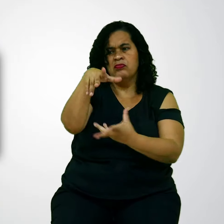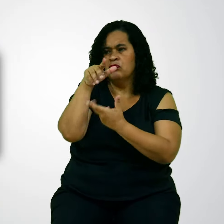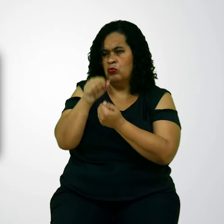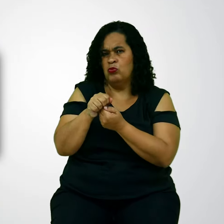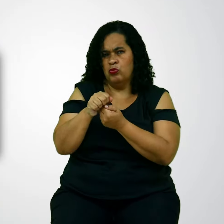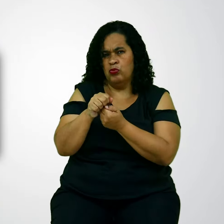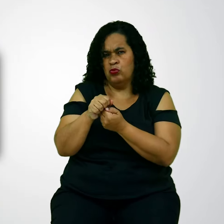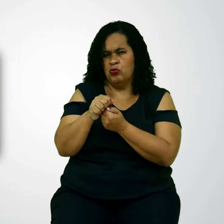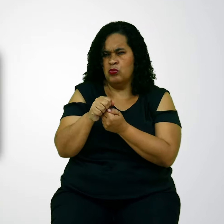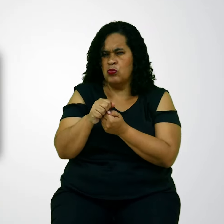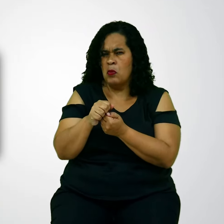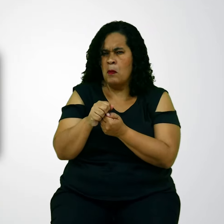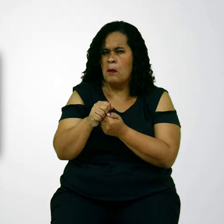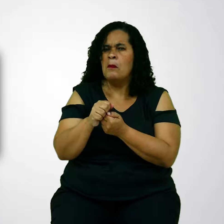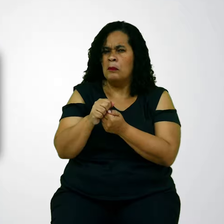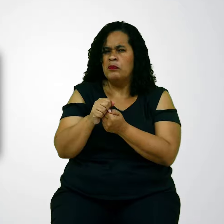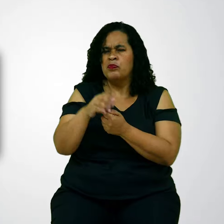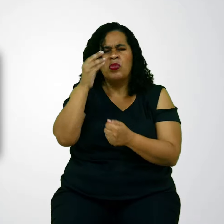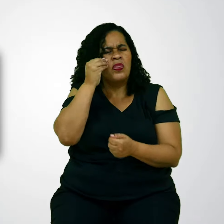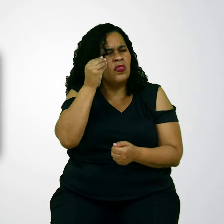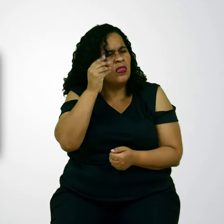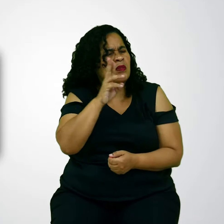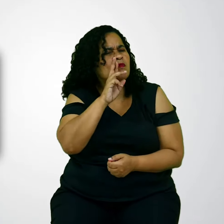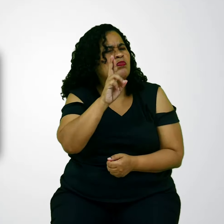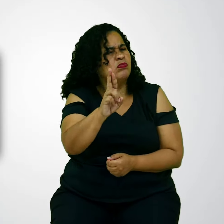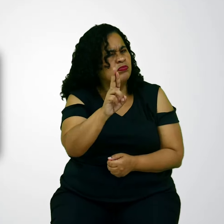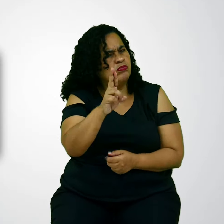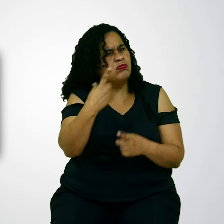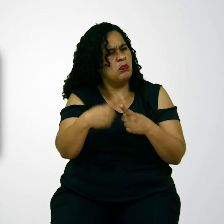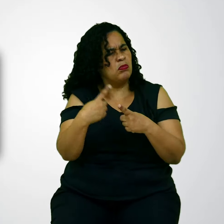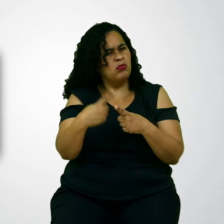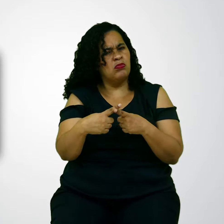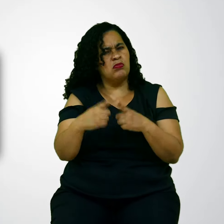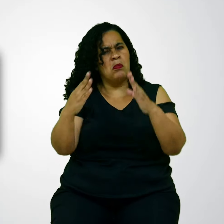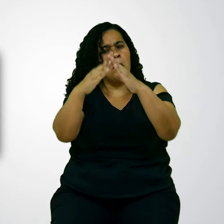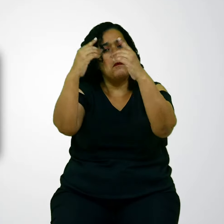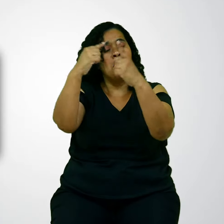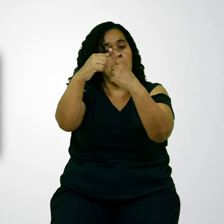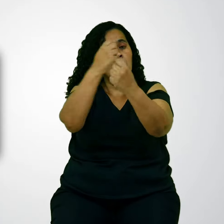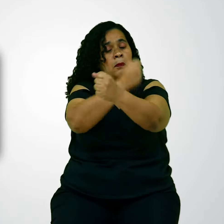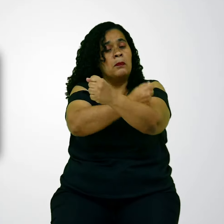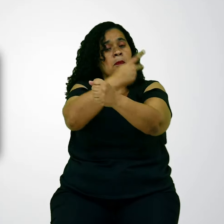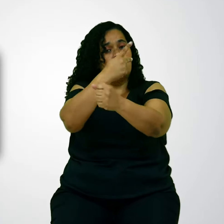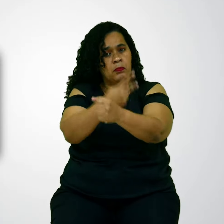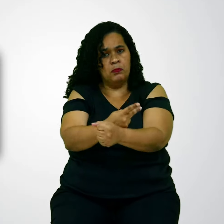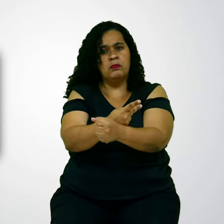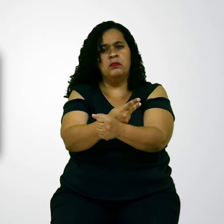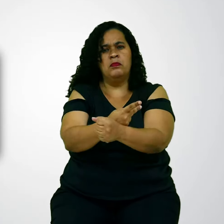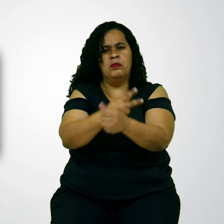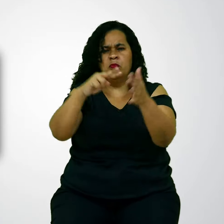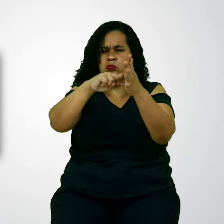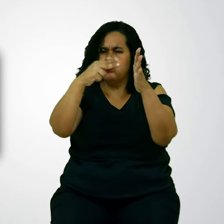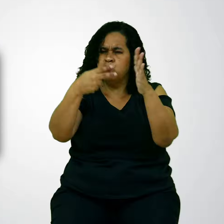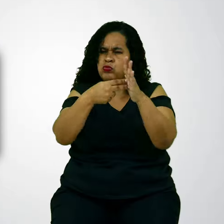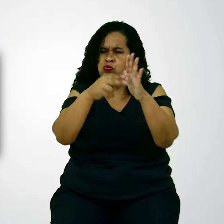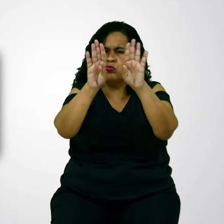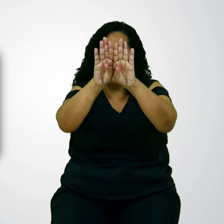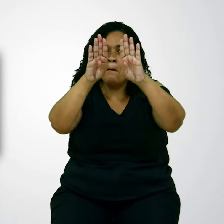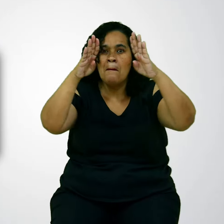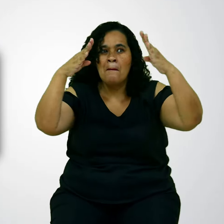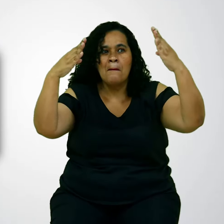gente tenta responder também assim, será que a Igreja Adventista da Promessa tem sido essa porta para o reino, onde nós vamos